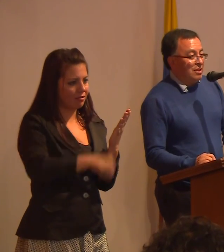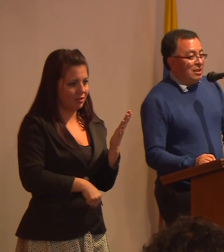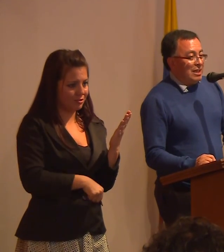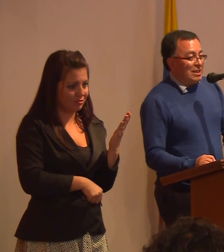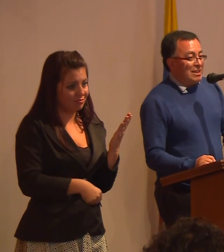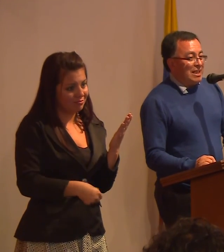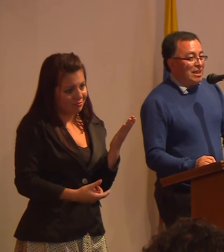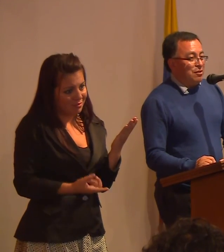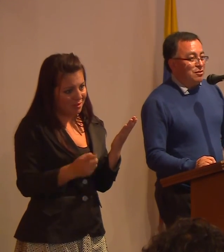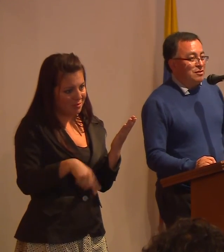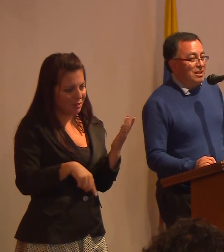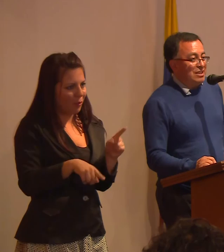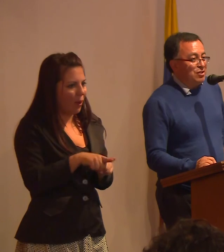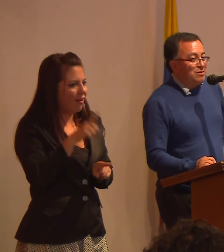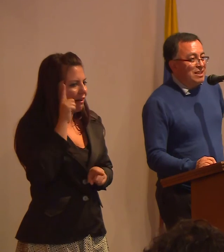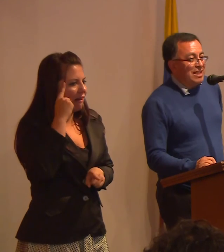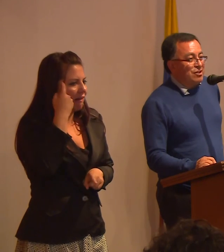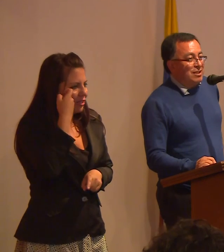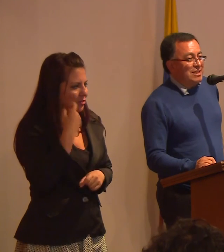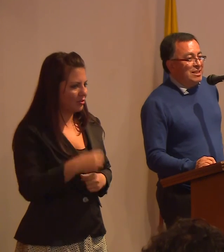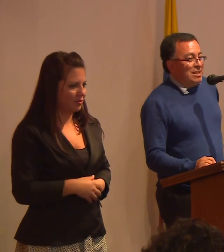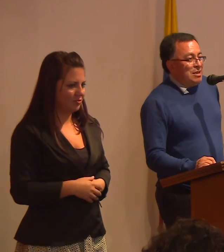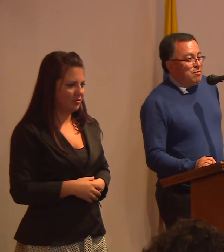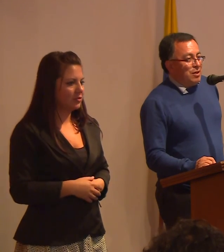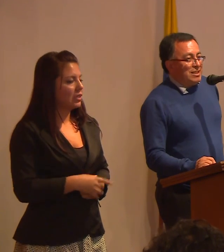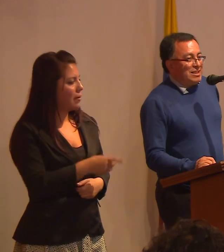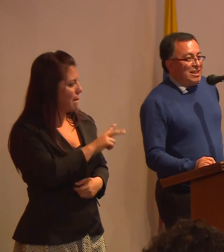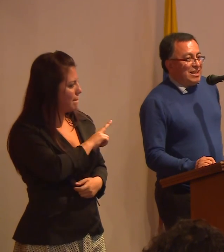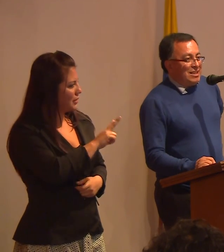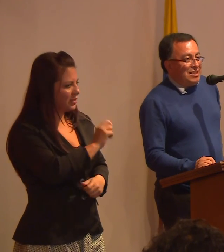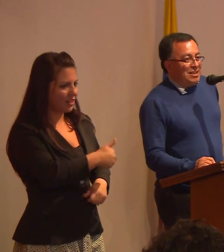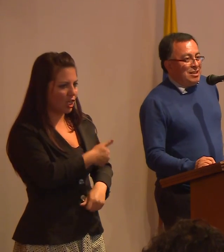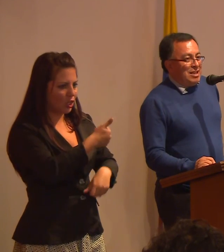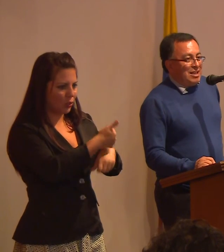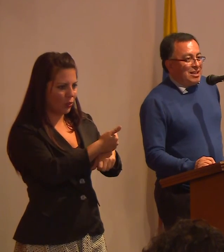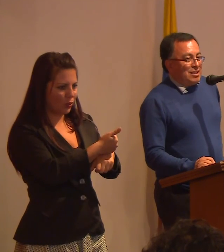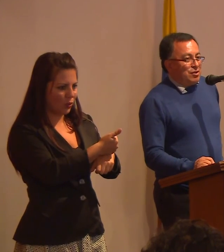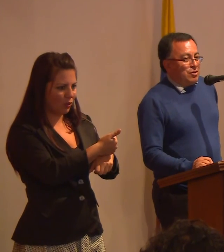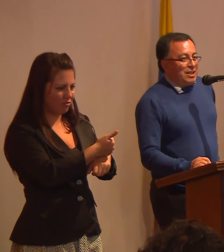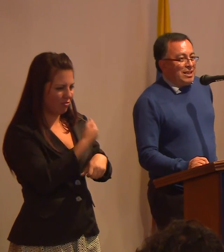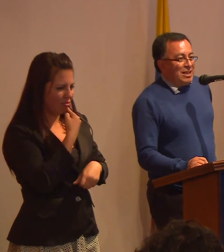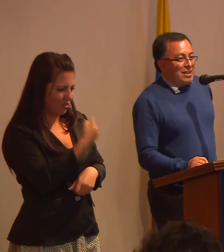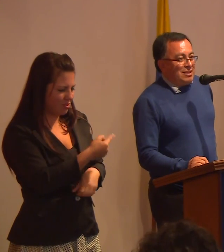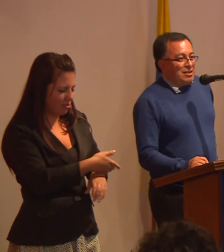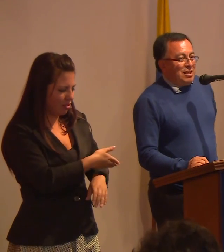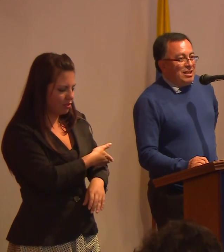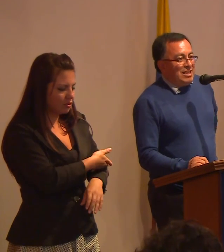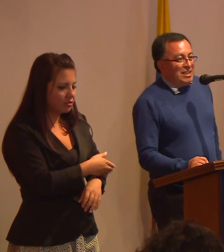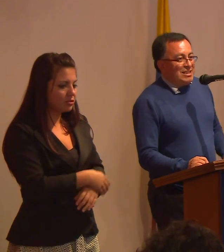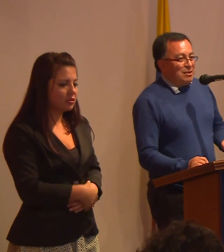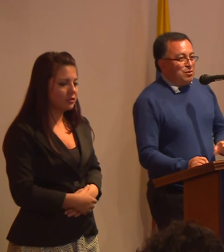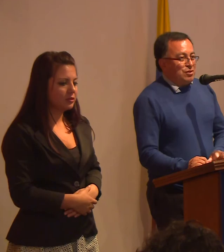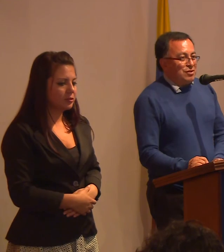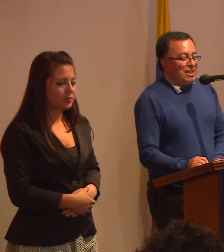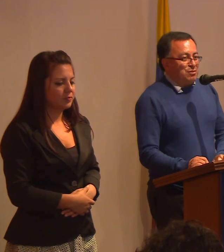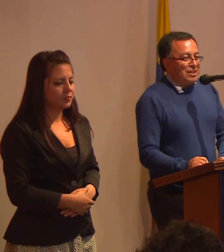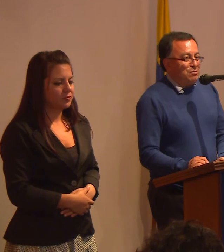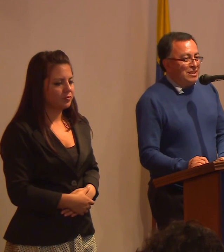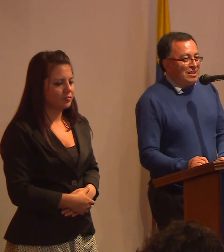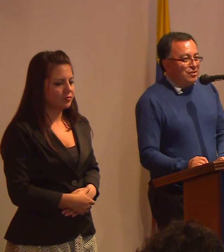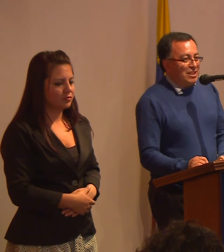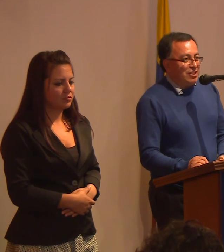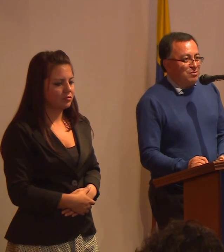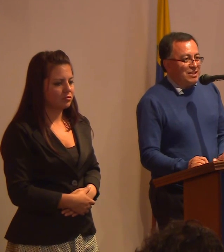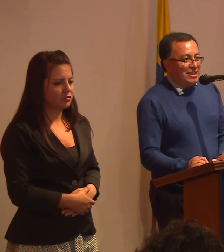lo han señalado las dos vicerrectoras, pues yo creo que quienes tenemos o queremos